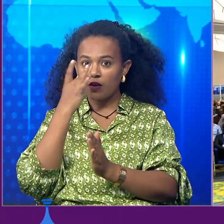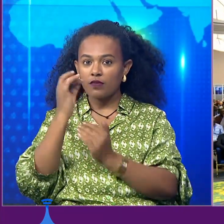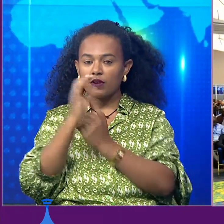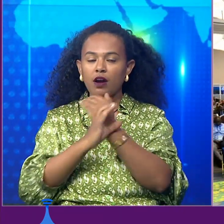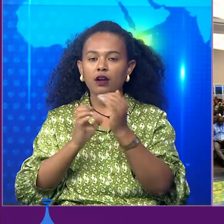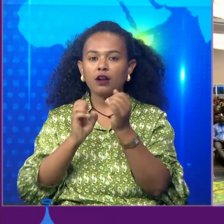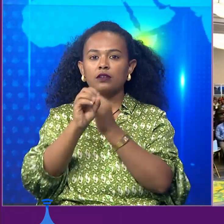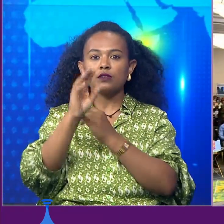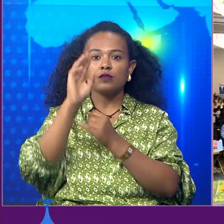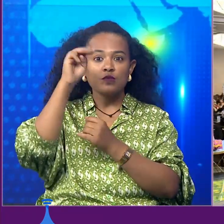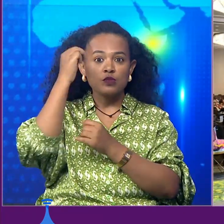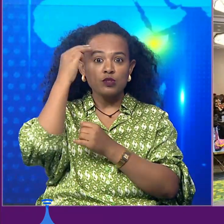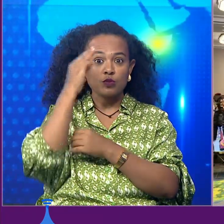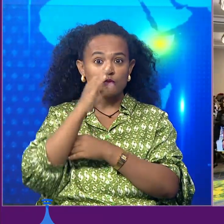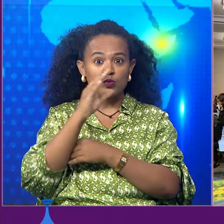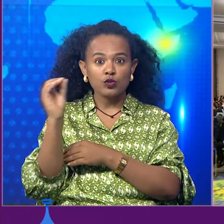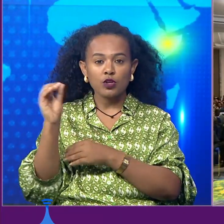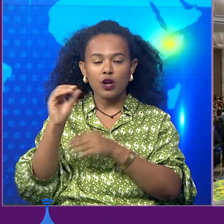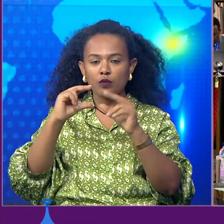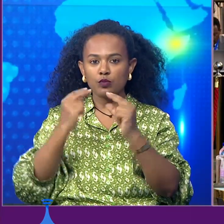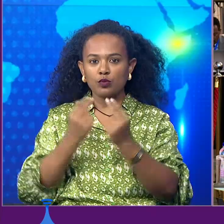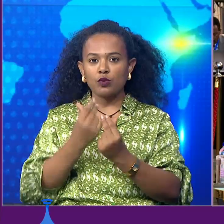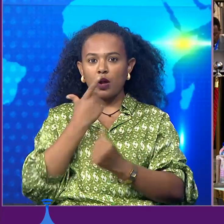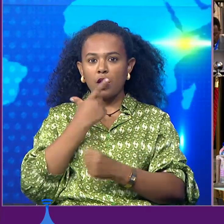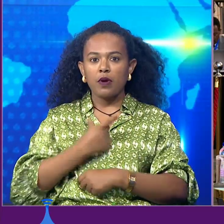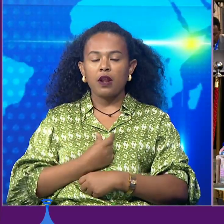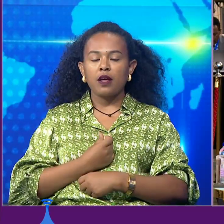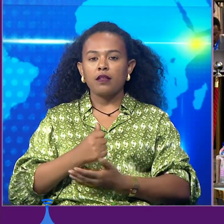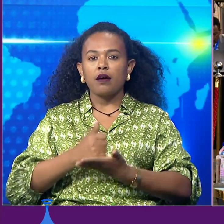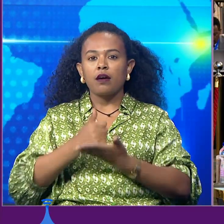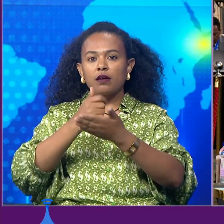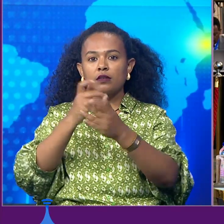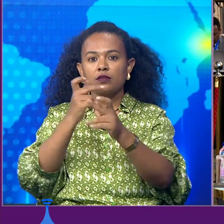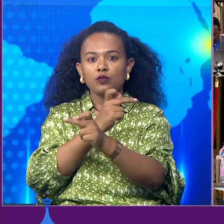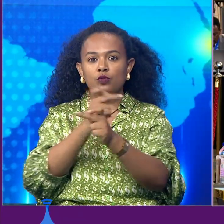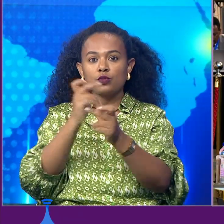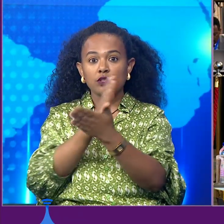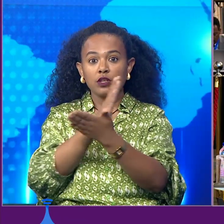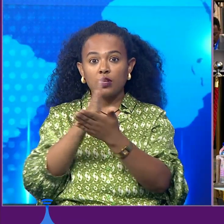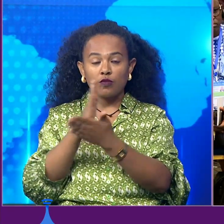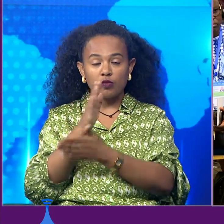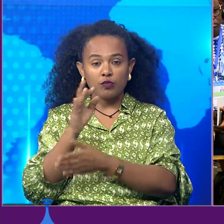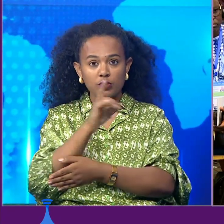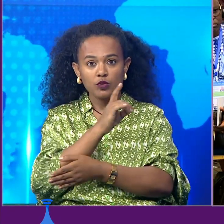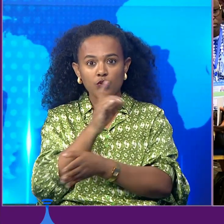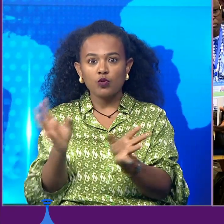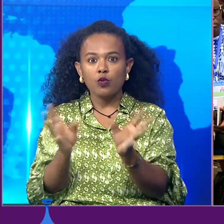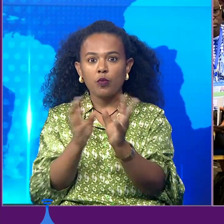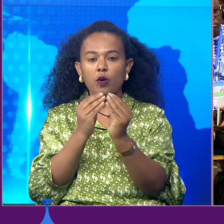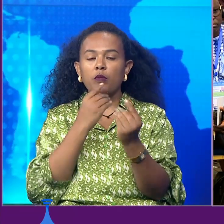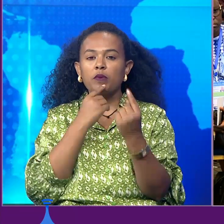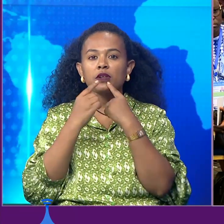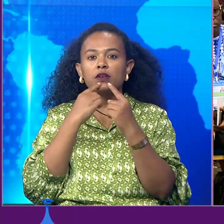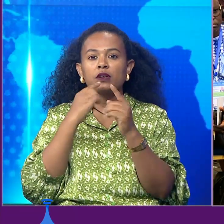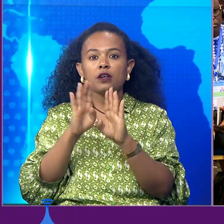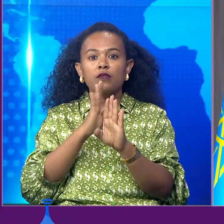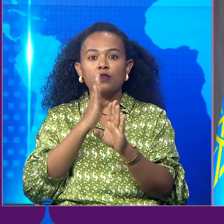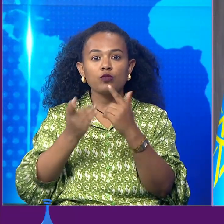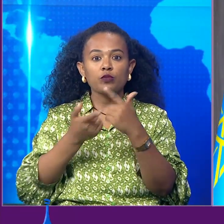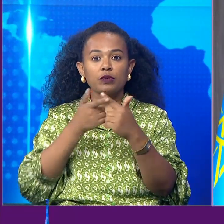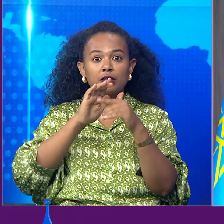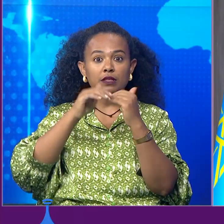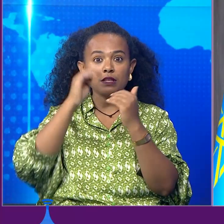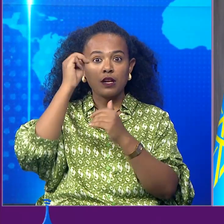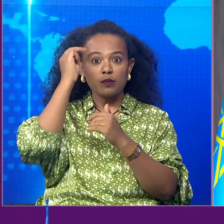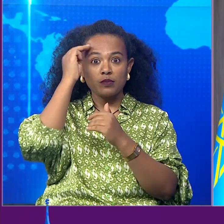የየዘርፉ ሚኒስትሮችና ልዑካን ቡድን አባላትና አጋር ድርጅቶች የተሳተፉበት ሲሆን ጉባኤውን በንግግር የከፈቱት ምክትል ጠቅላይ